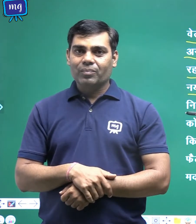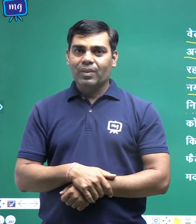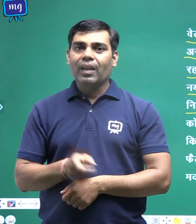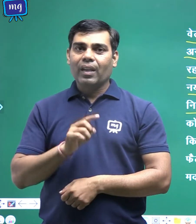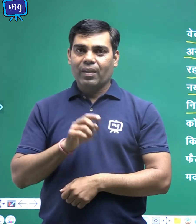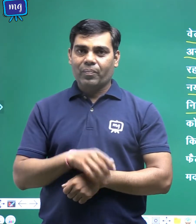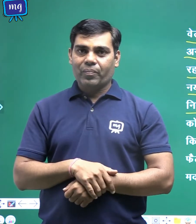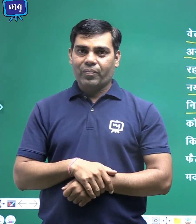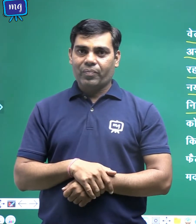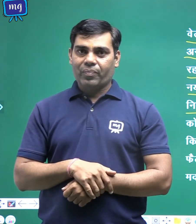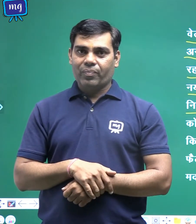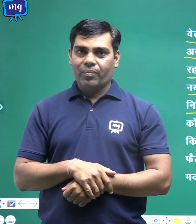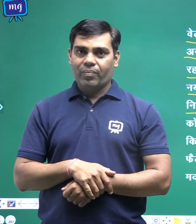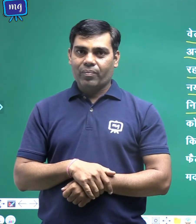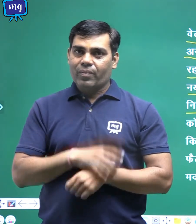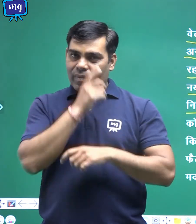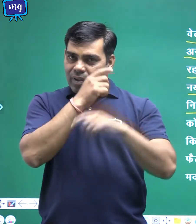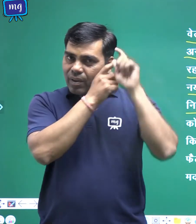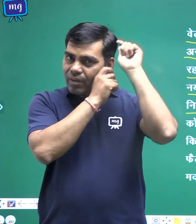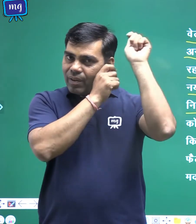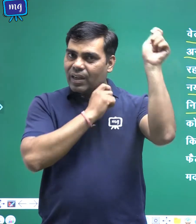ने विवेकानंद के